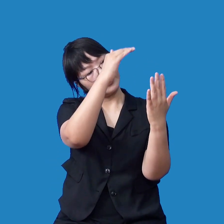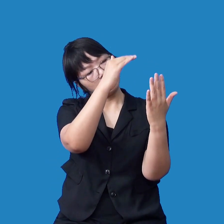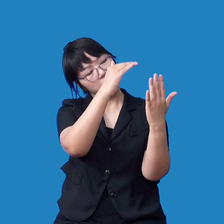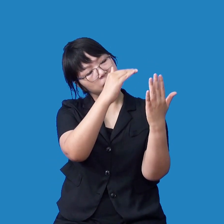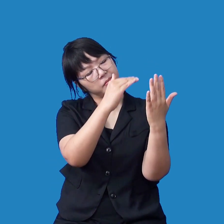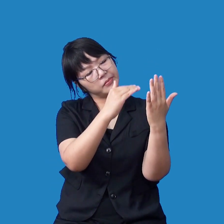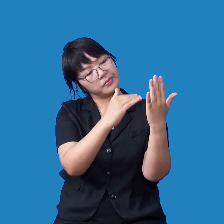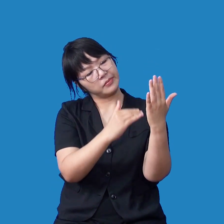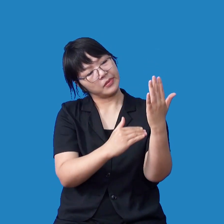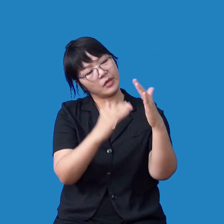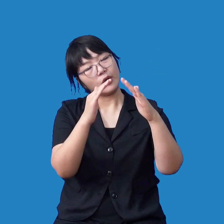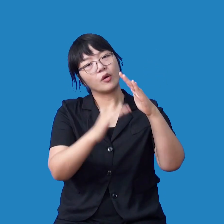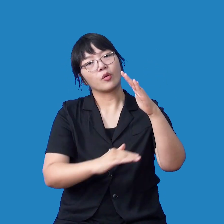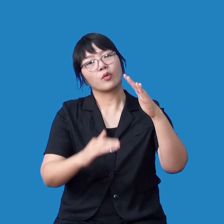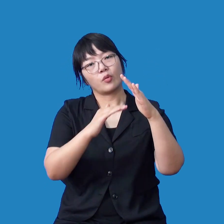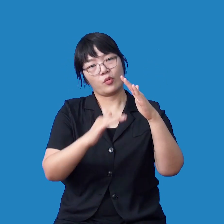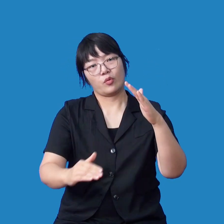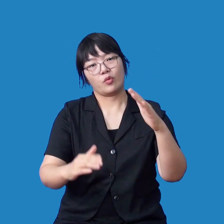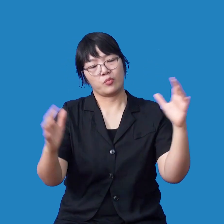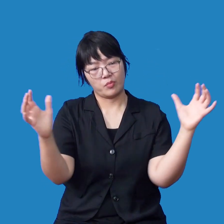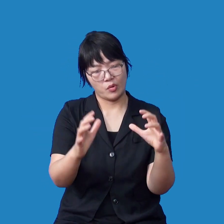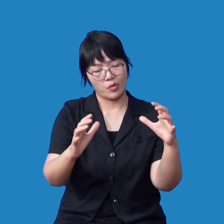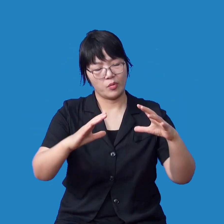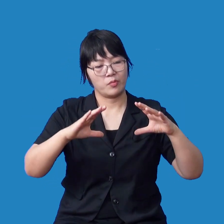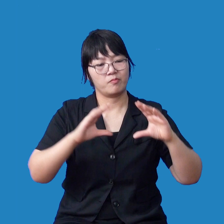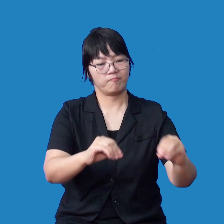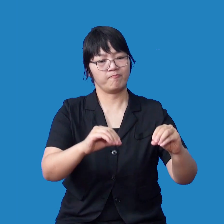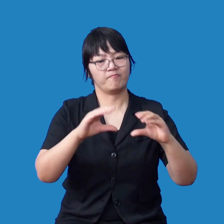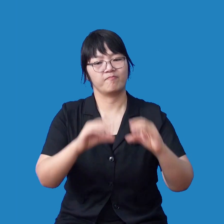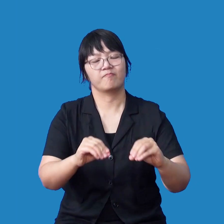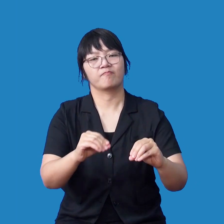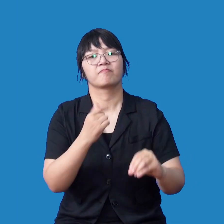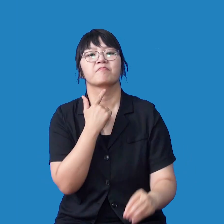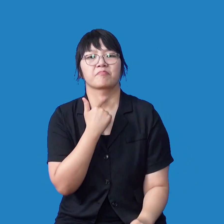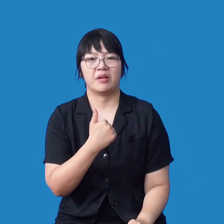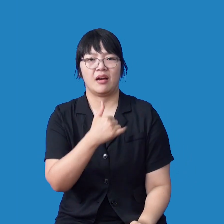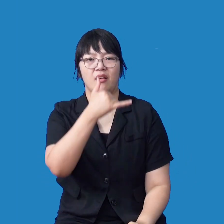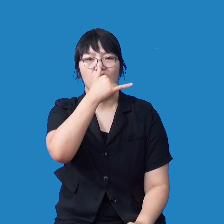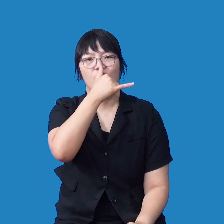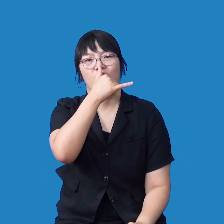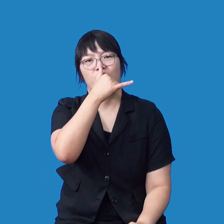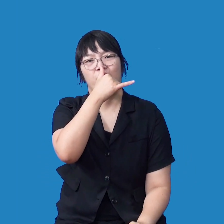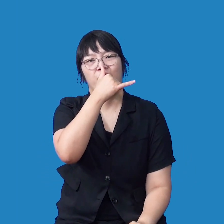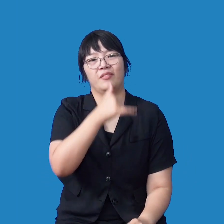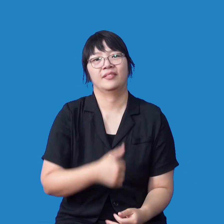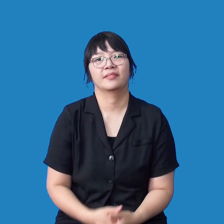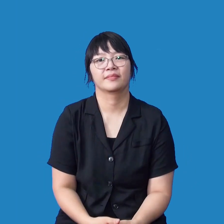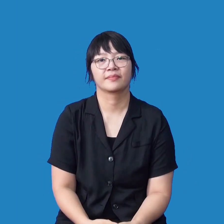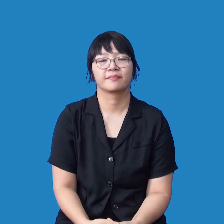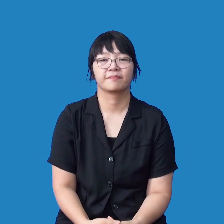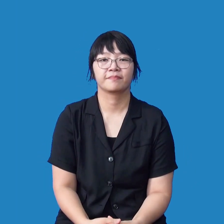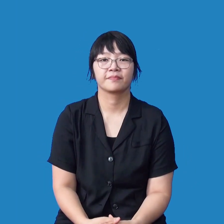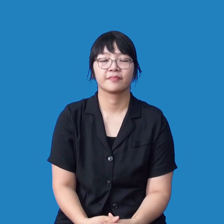모임이 폐지되는 위기를 경험한 때가 있었어요. 적지 않게 그런 때가 있었습니다. 그것은